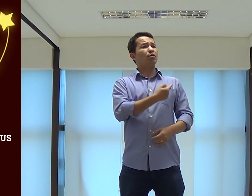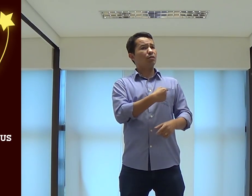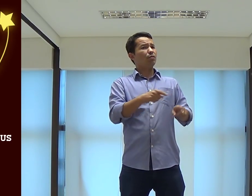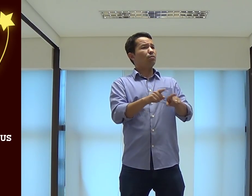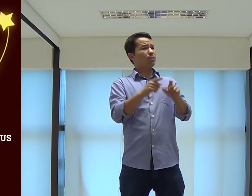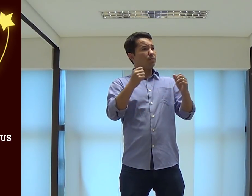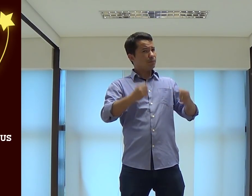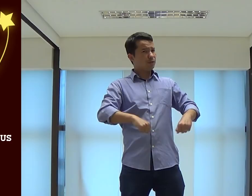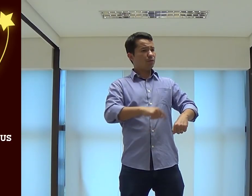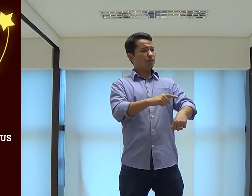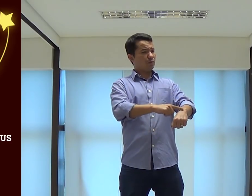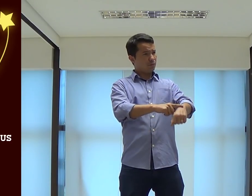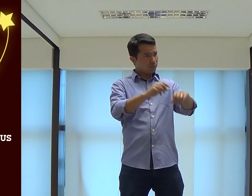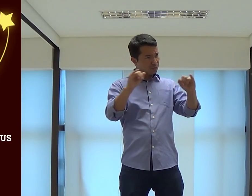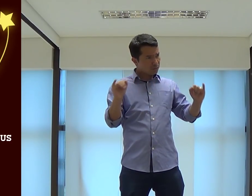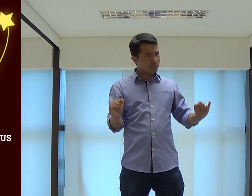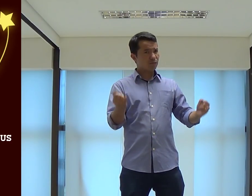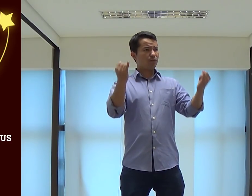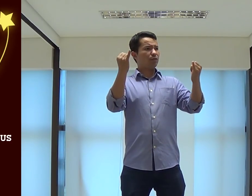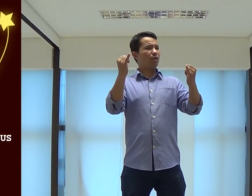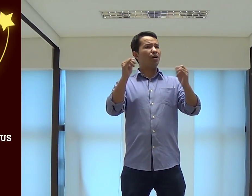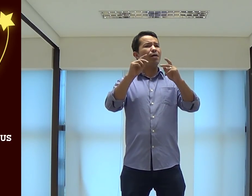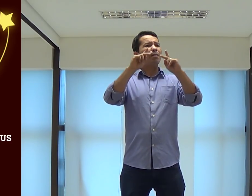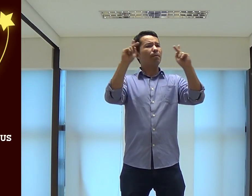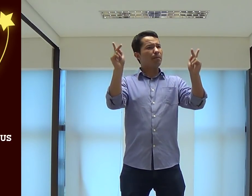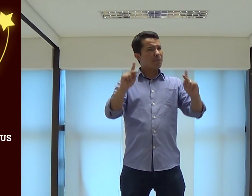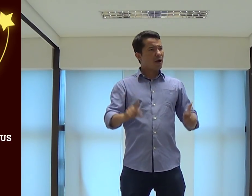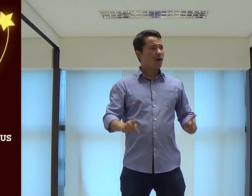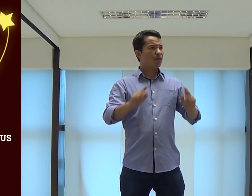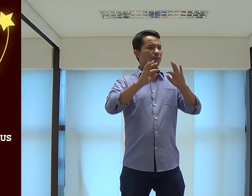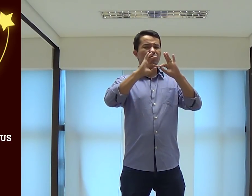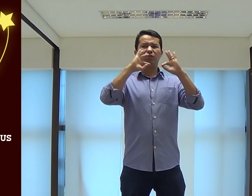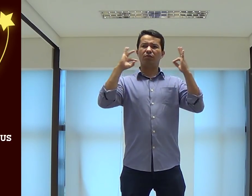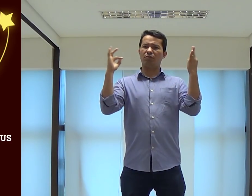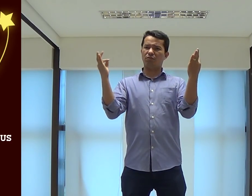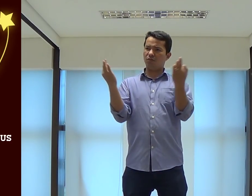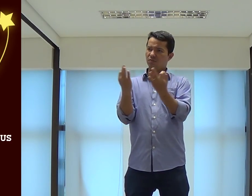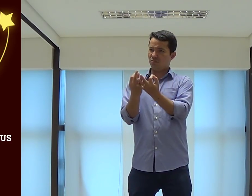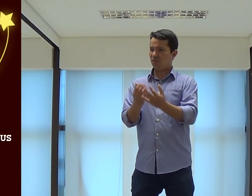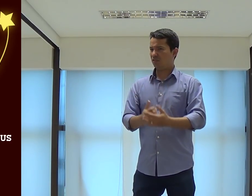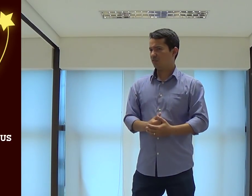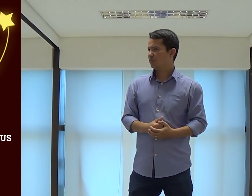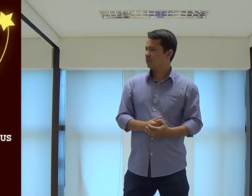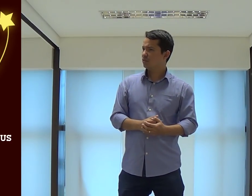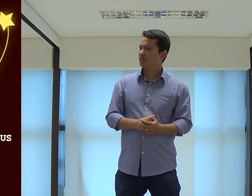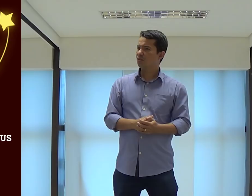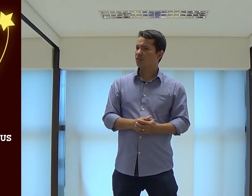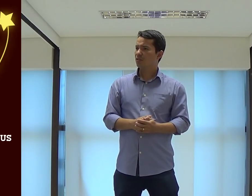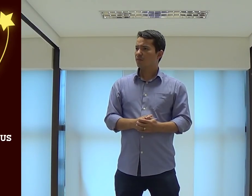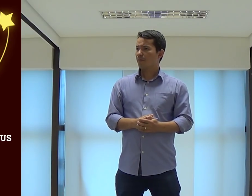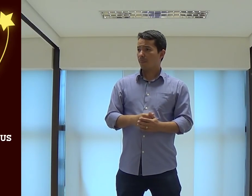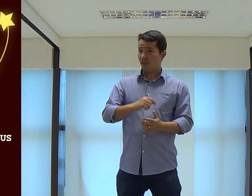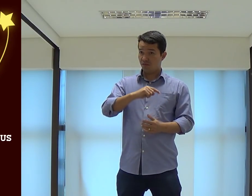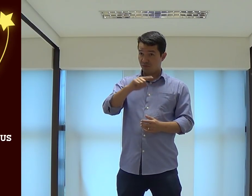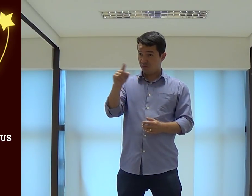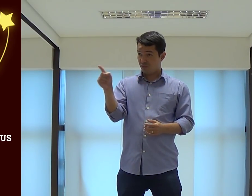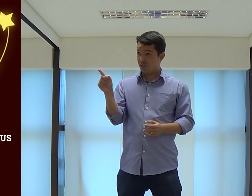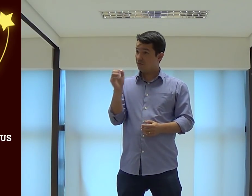Aproveite esse momento. Esse é o tempo. Aproveite para ter paz na sua família.